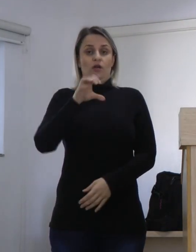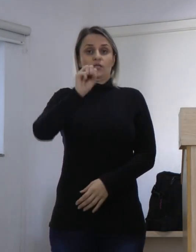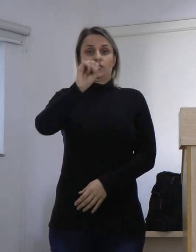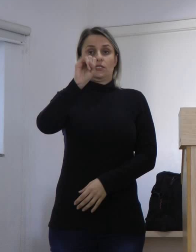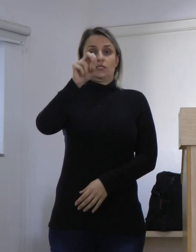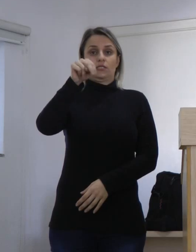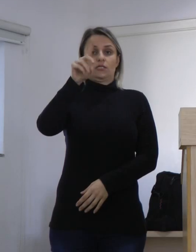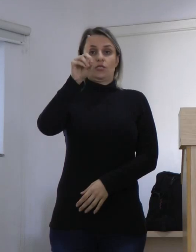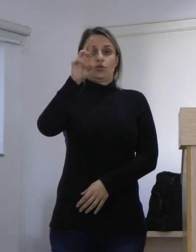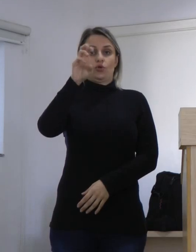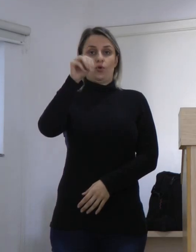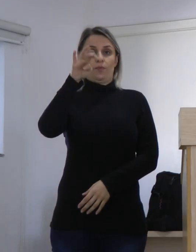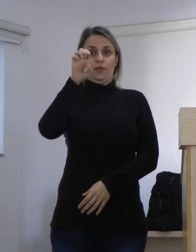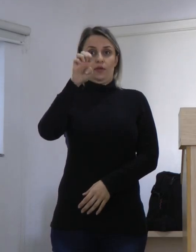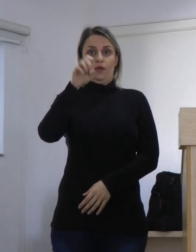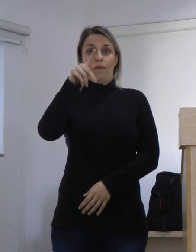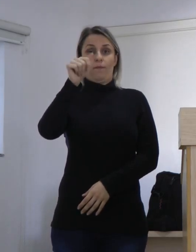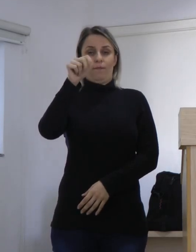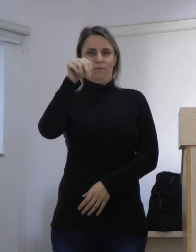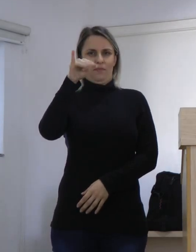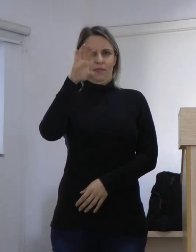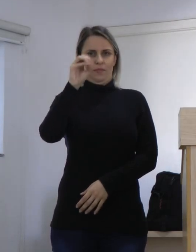Qual o melhor remédio contra o medo, pessoal?